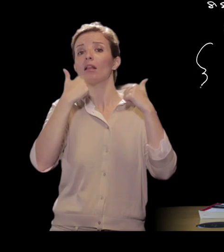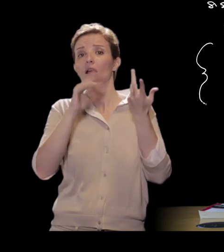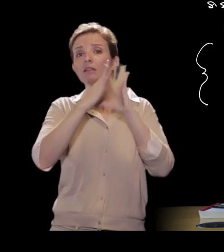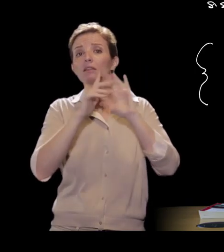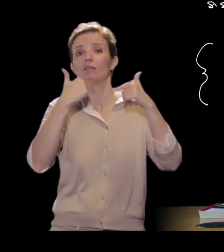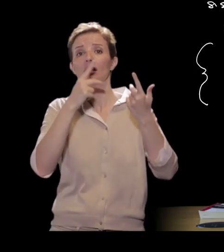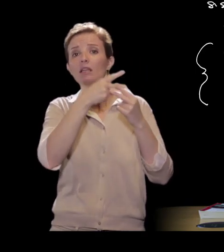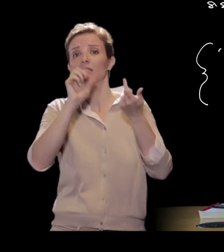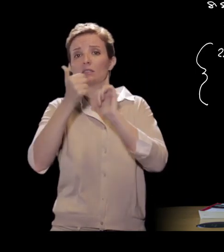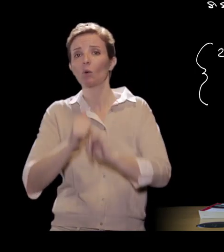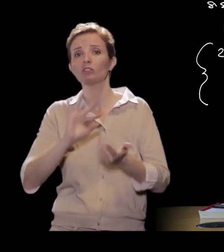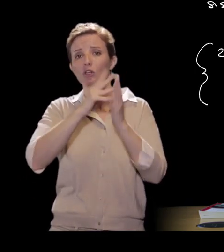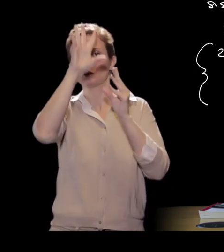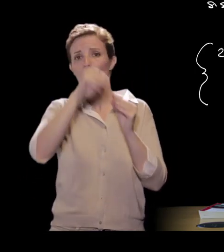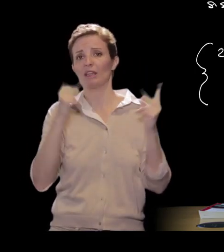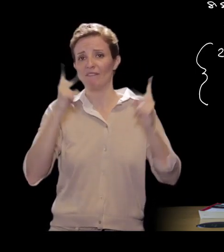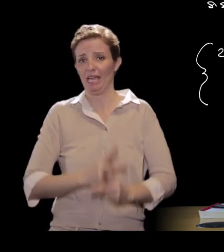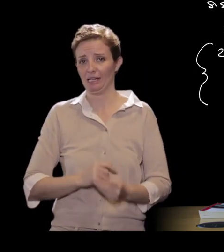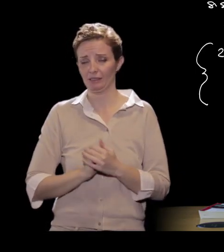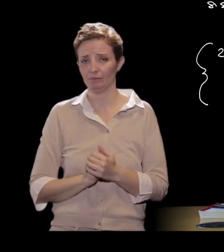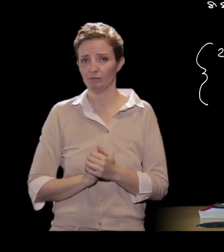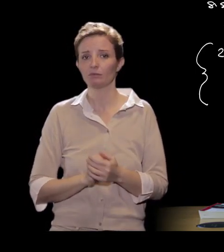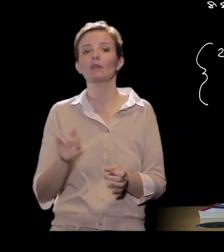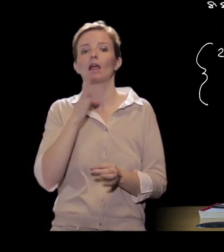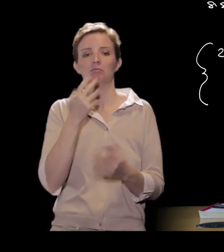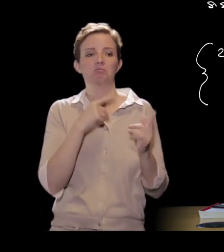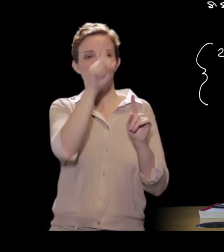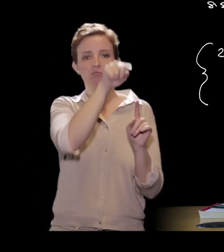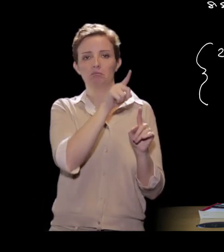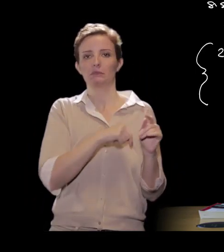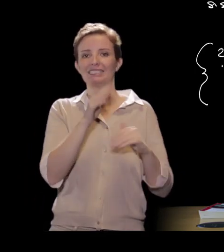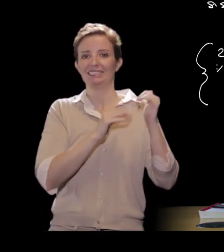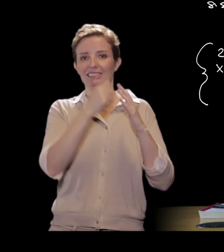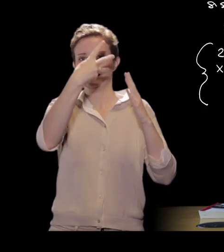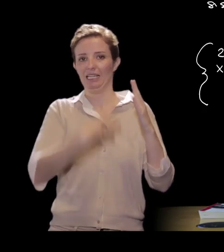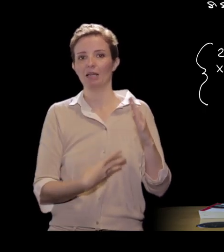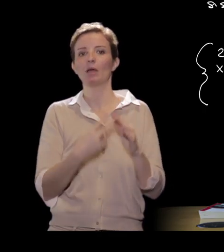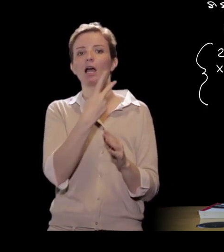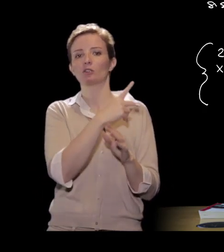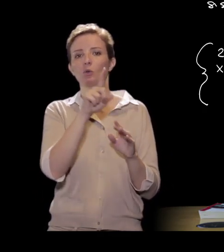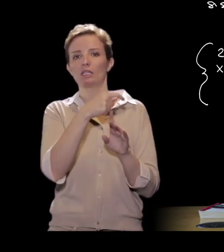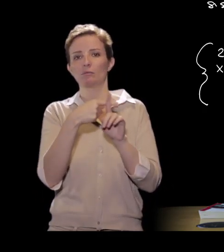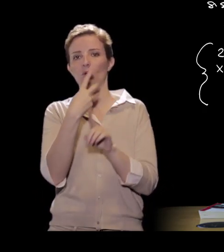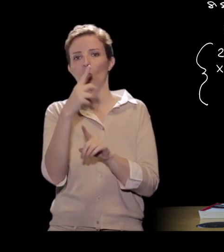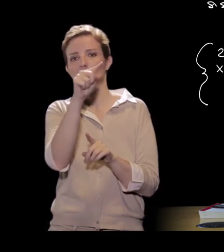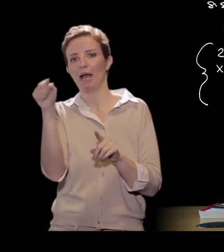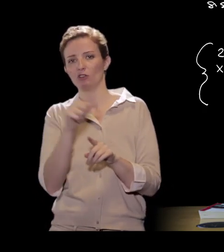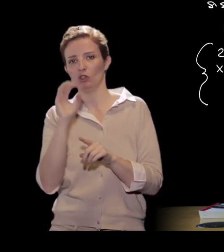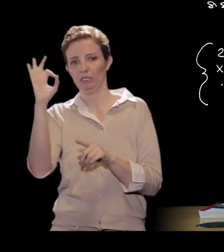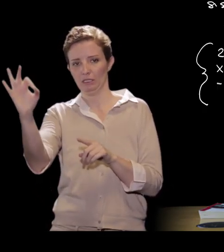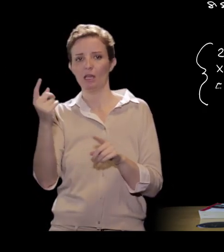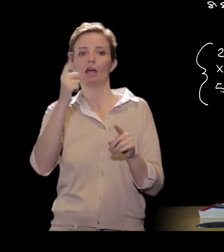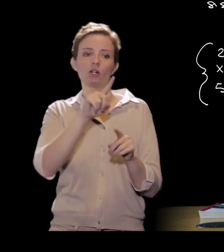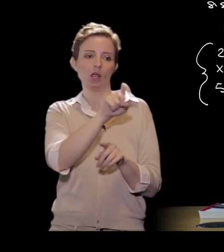sistema prendiamo un sistema ii x4 maggiore di zero x3 maggiore o uguale a